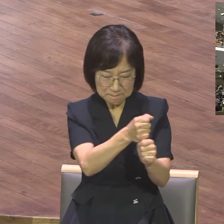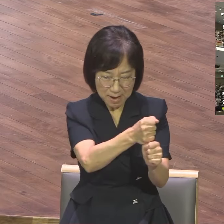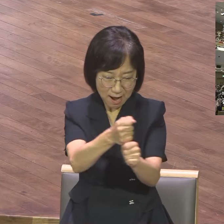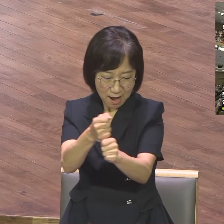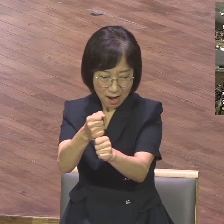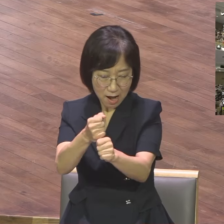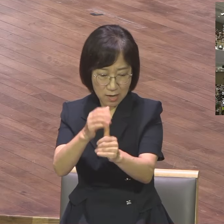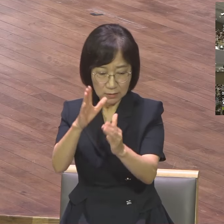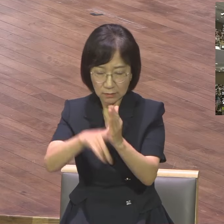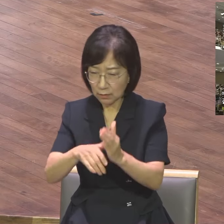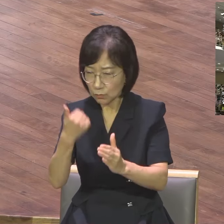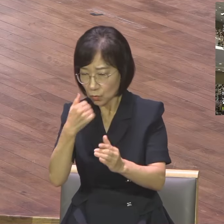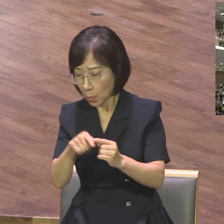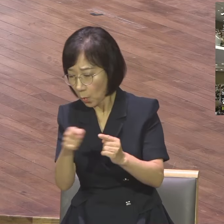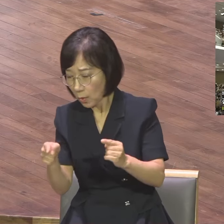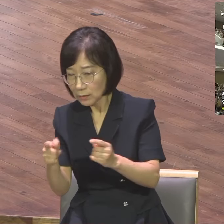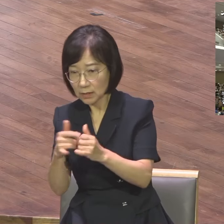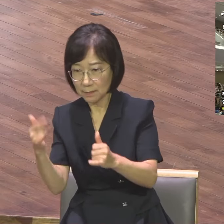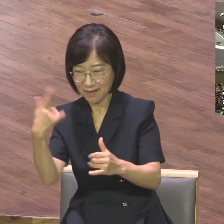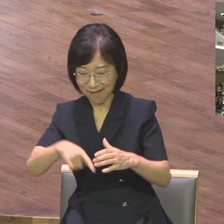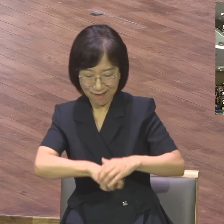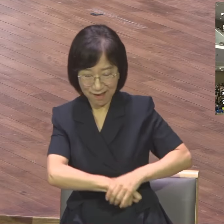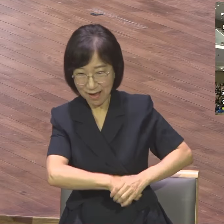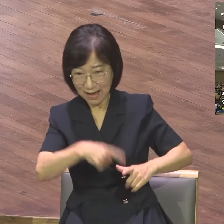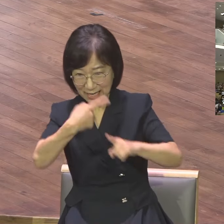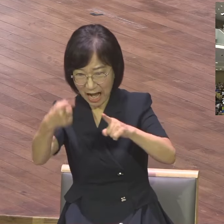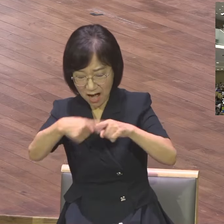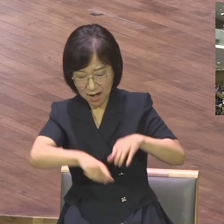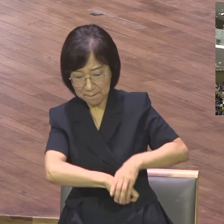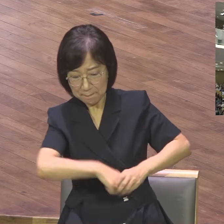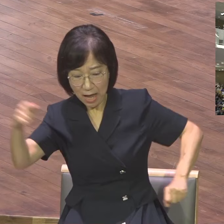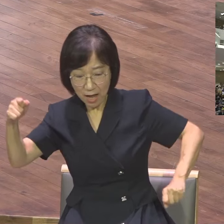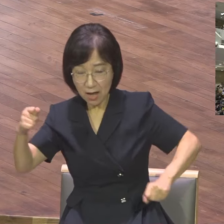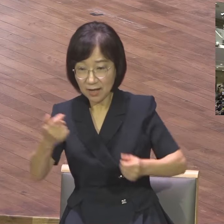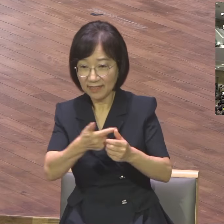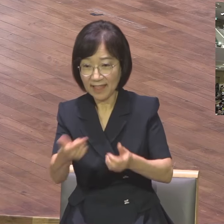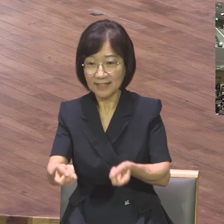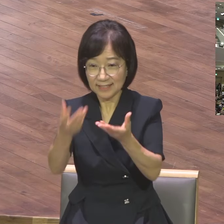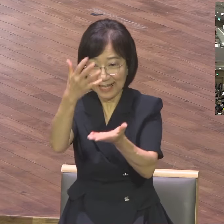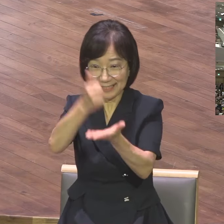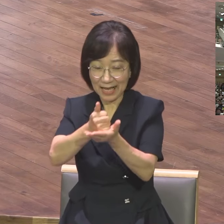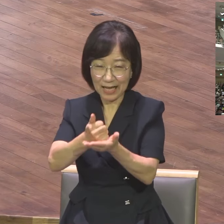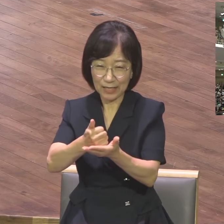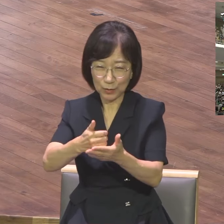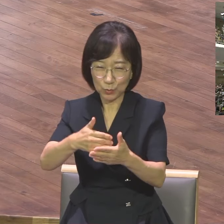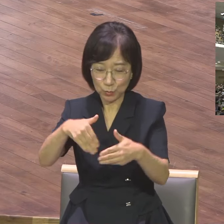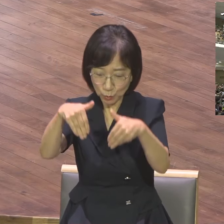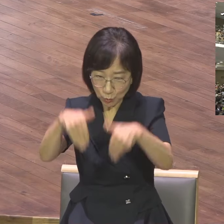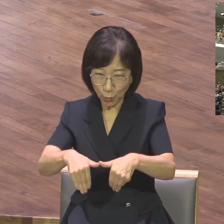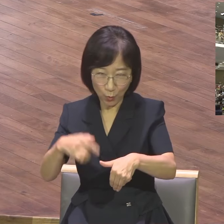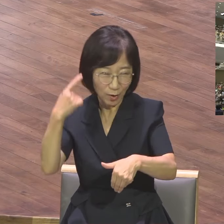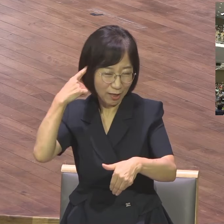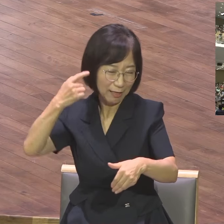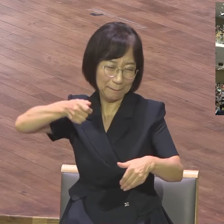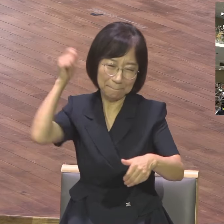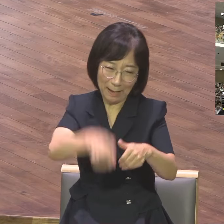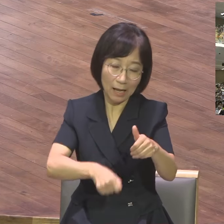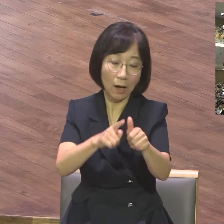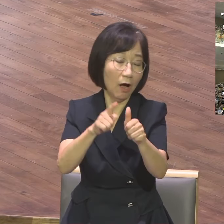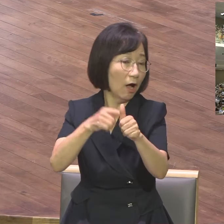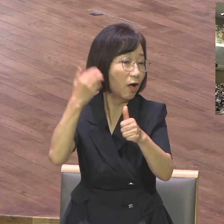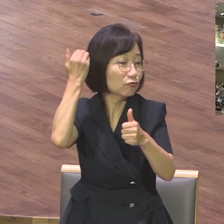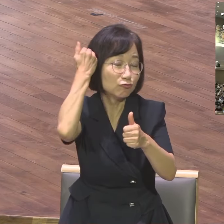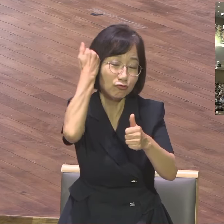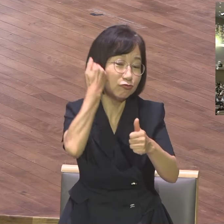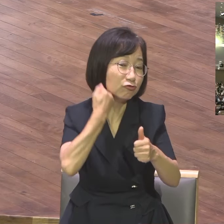있는 자 중에 한 사람이 칼을 빼어 대지상의 종에 종을 쳐 그 귀를 떨어뜨리니라.